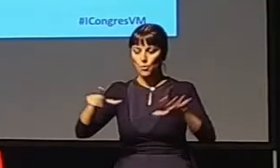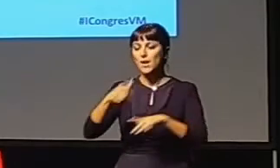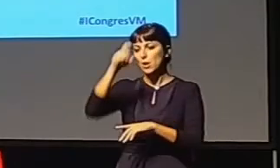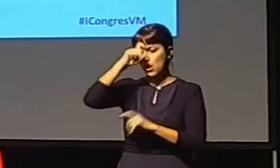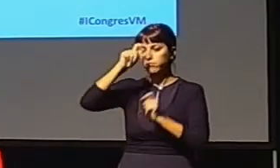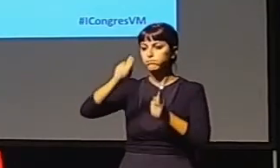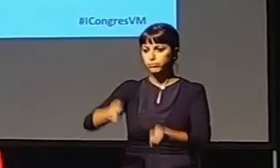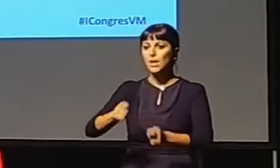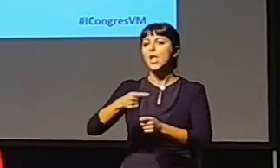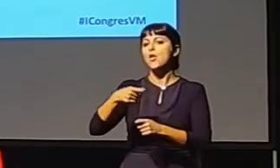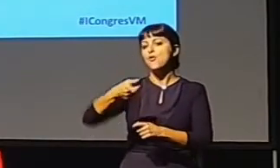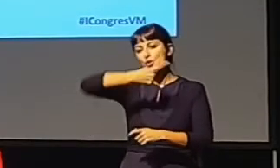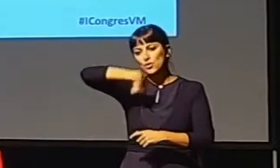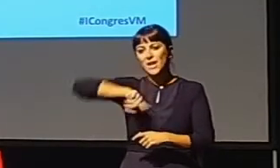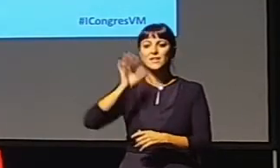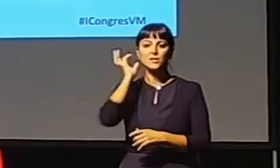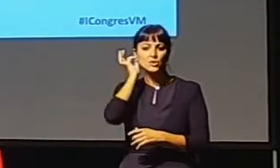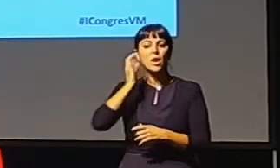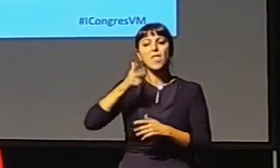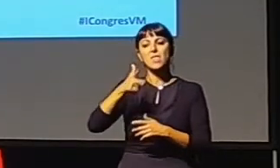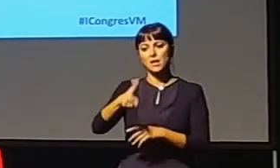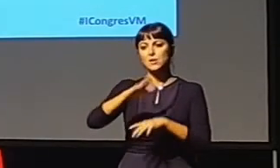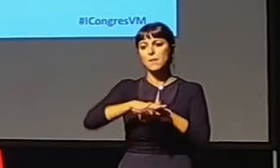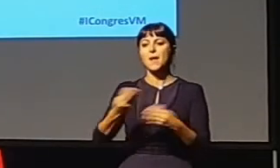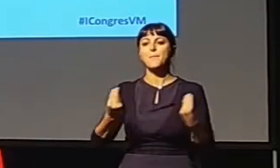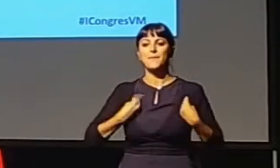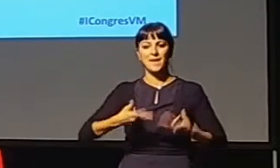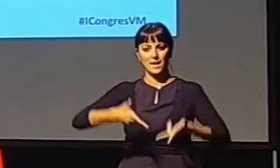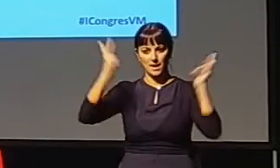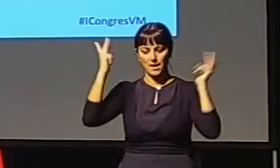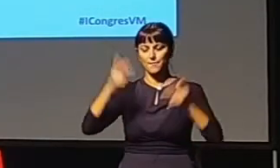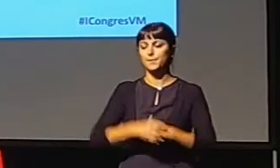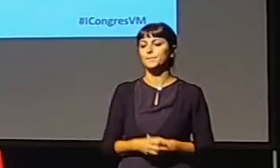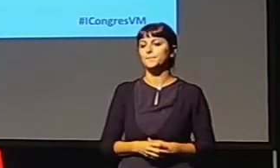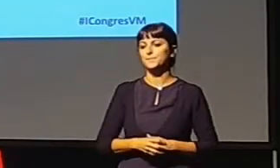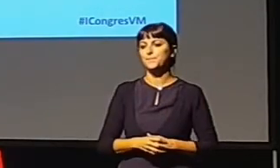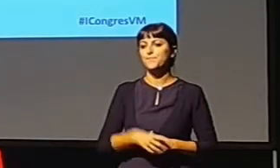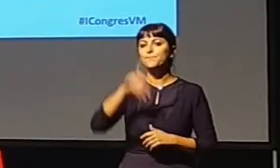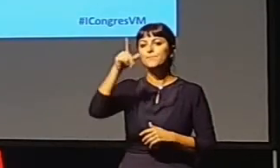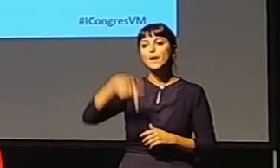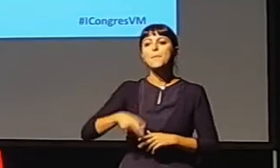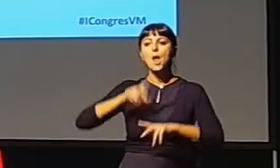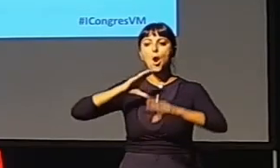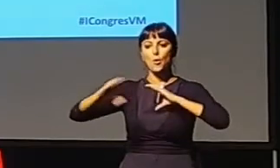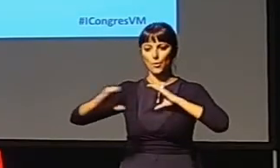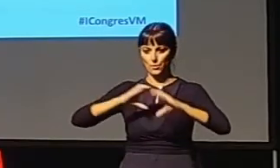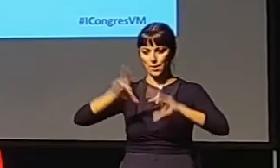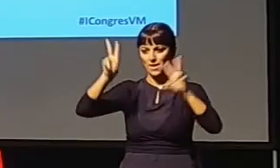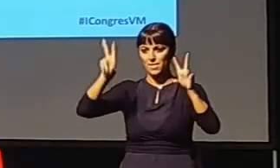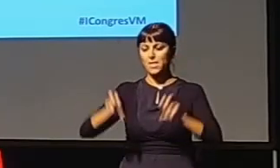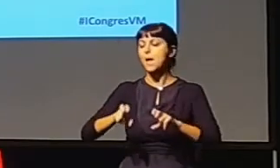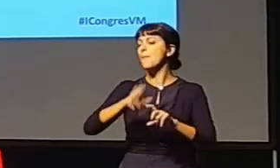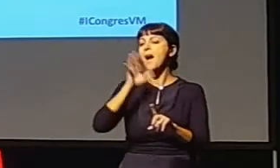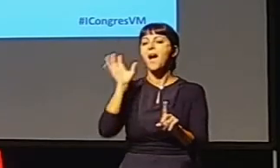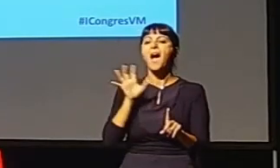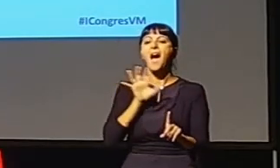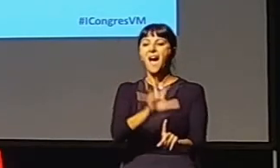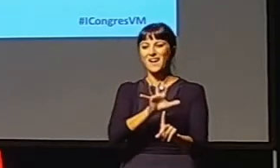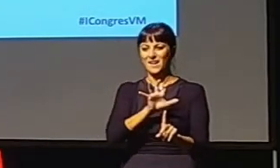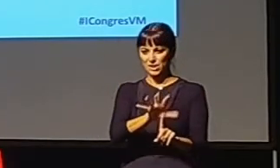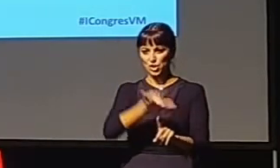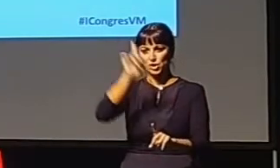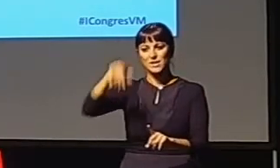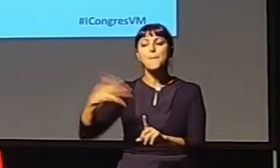viure lliures de violències sexuals. També coordinadora de les recomanacions per a l'abordatge d'agressions sexistes i